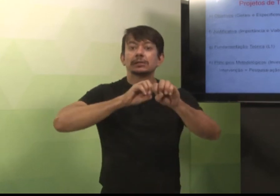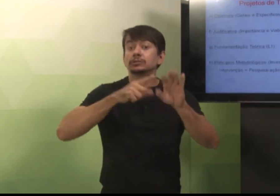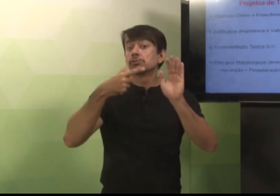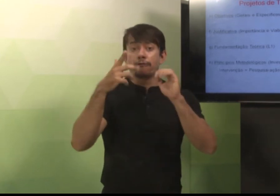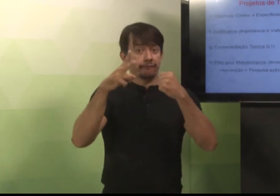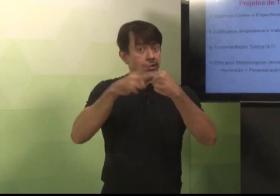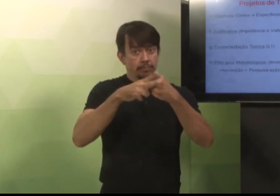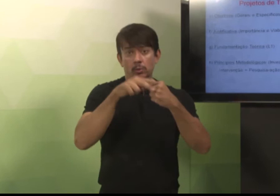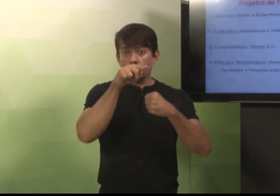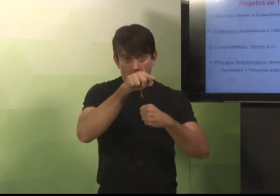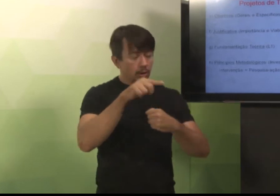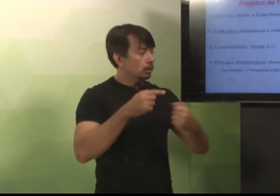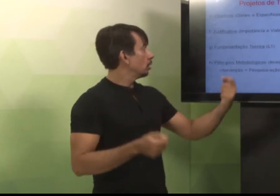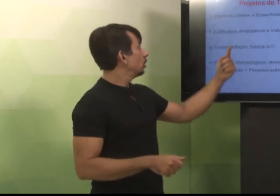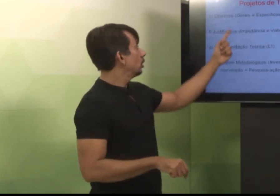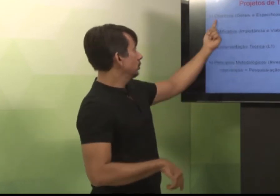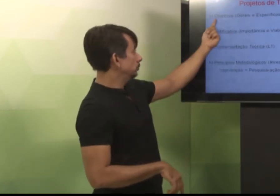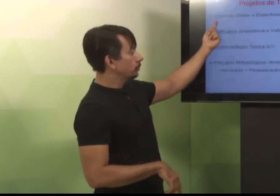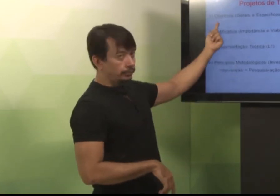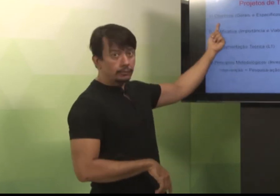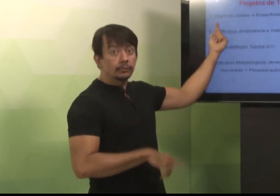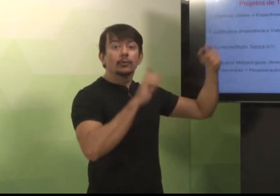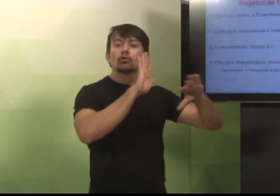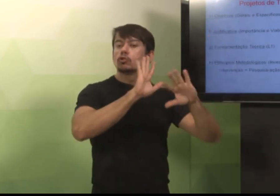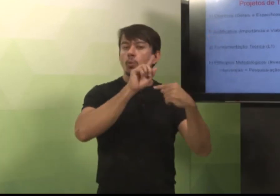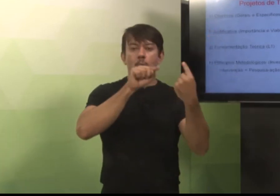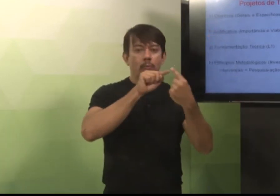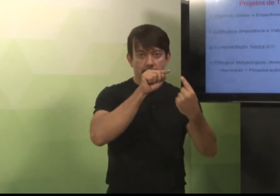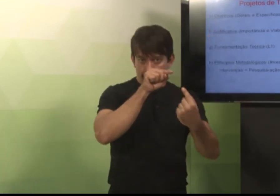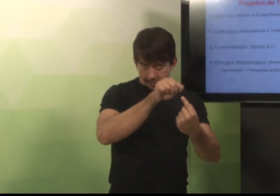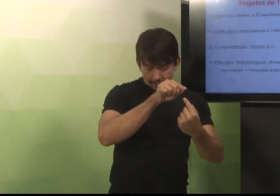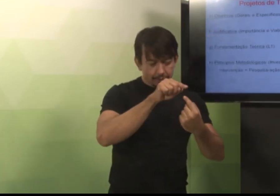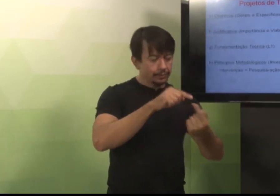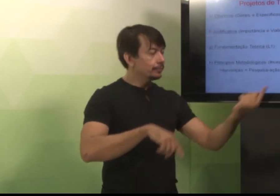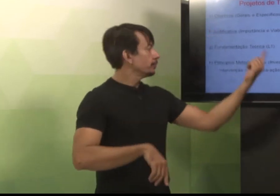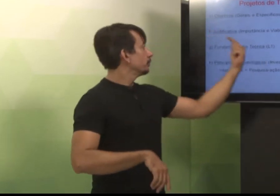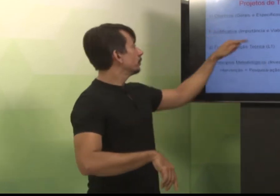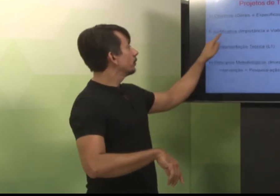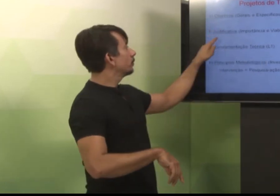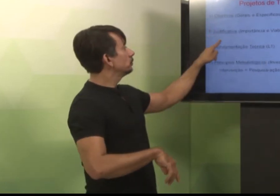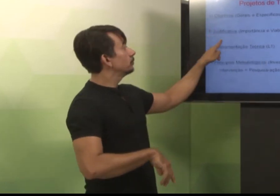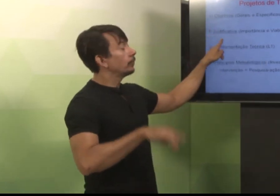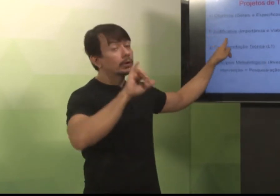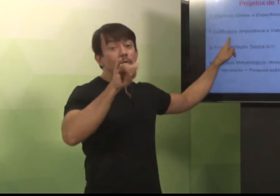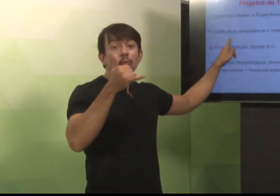Ensinar. Percebam que são verbos no infinitivo. Nos objetivos,